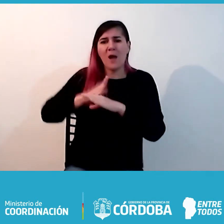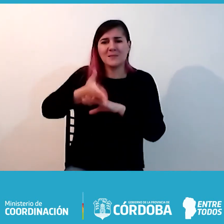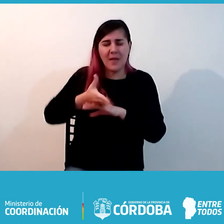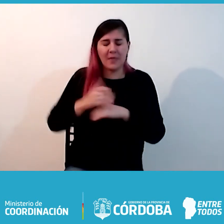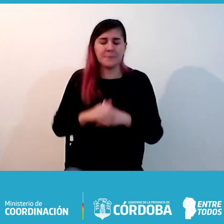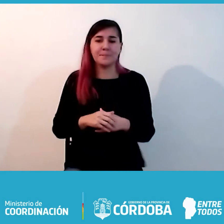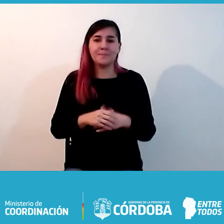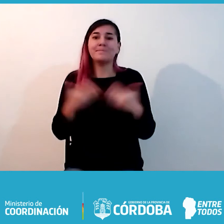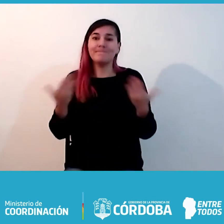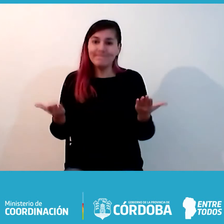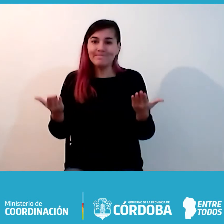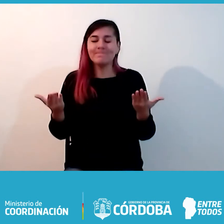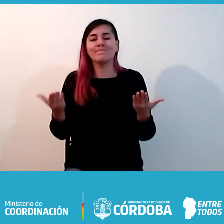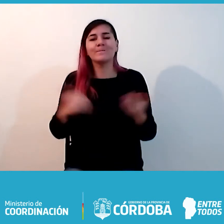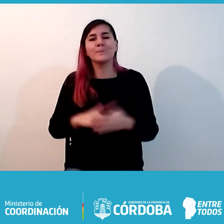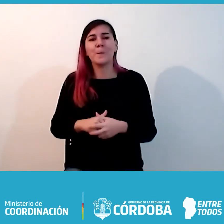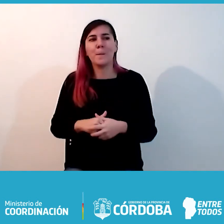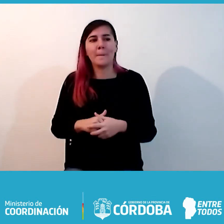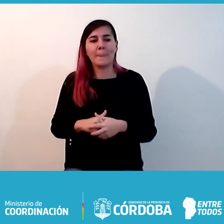la misma